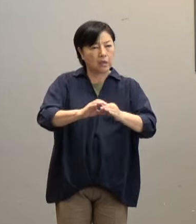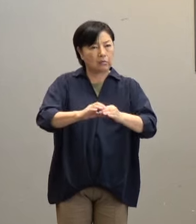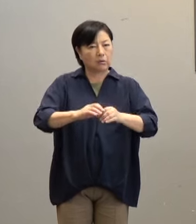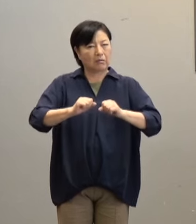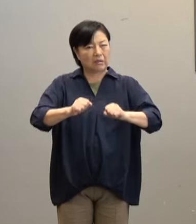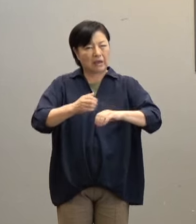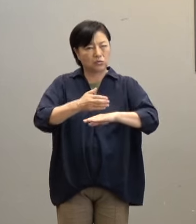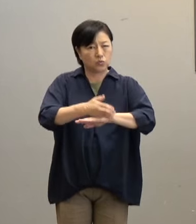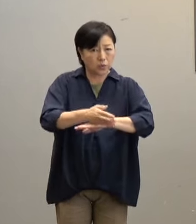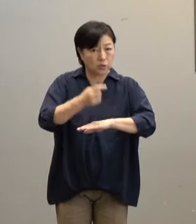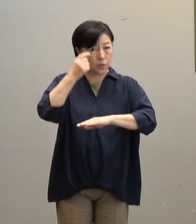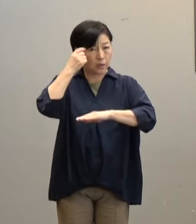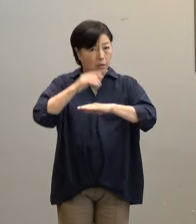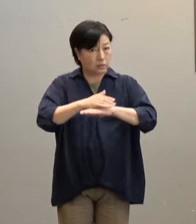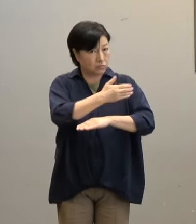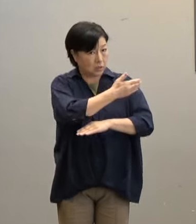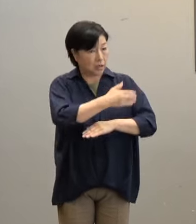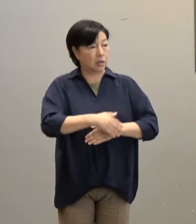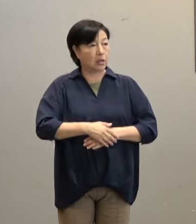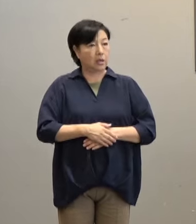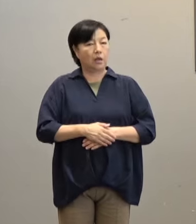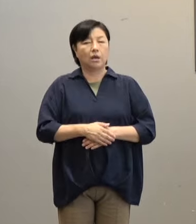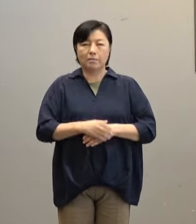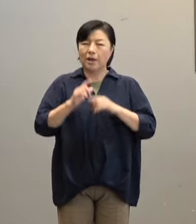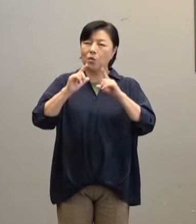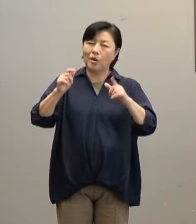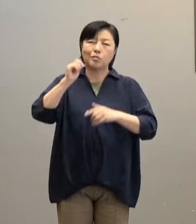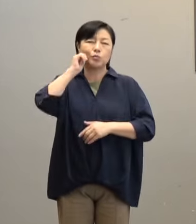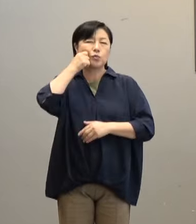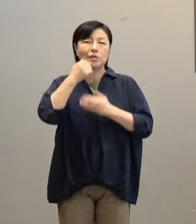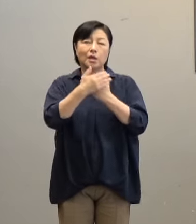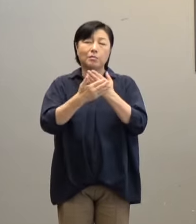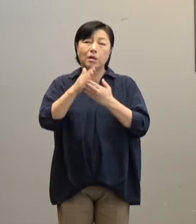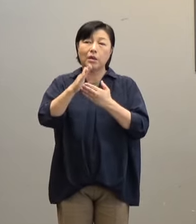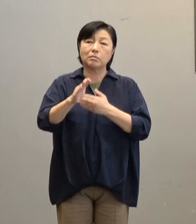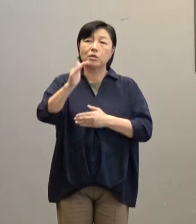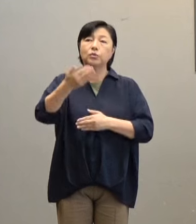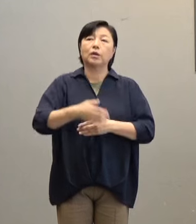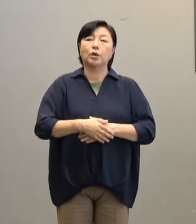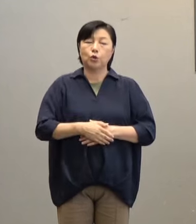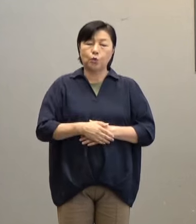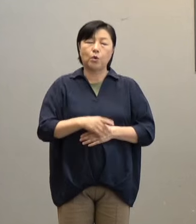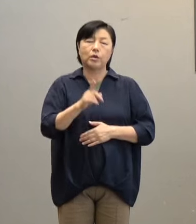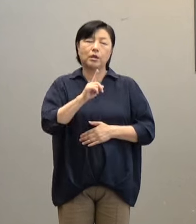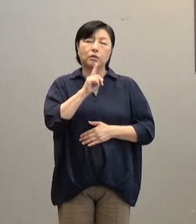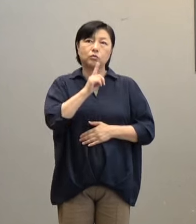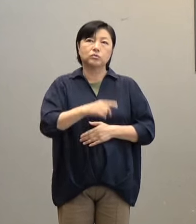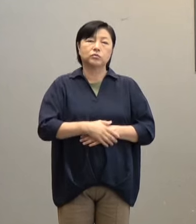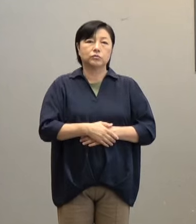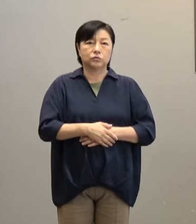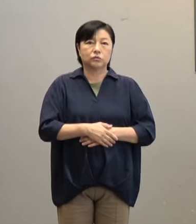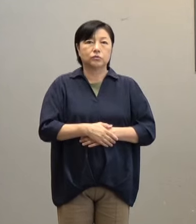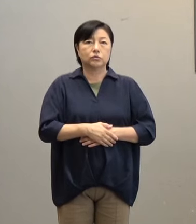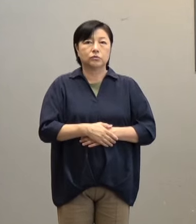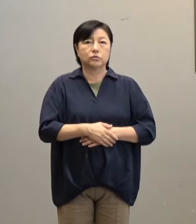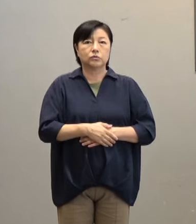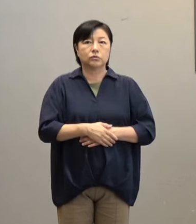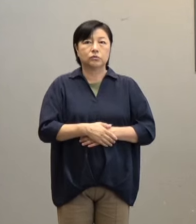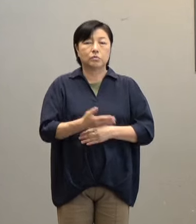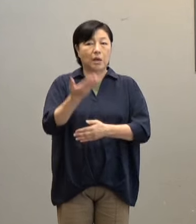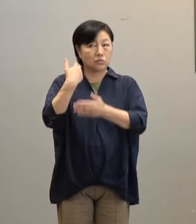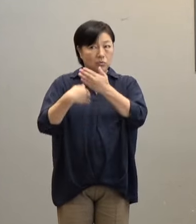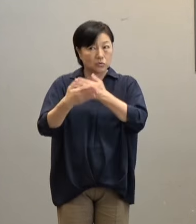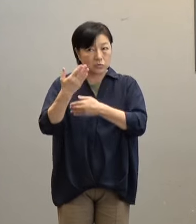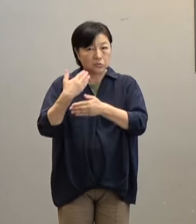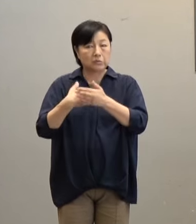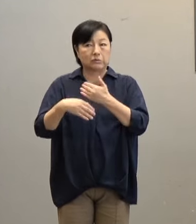ていらっしゃるという考えでよろしいでしょうか。 まあ、ちょっと難しい面はありますけれども、その、なんていうかね、当時の、